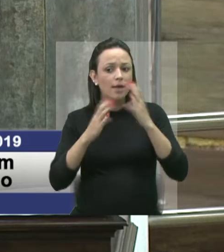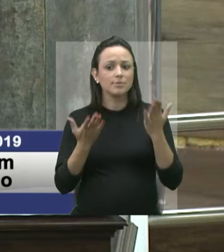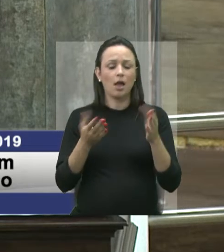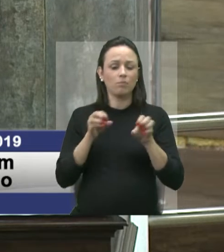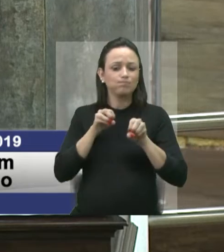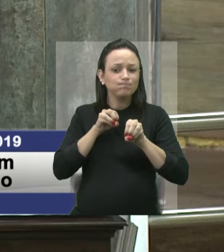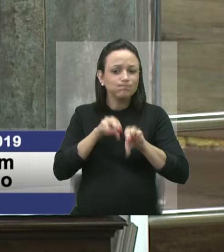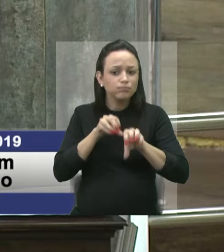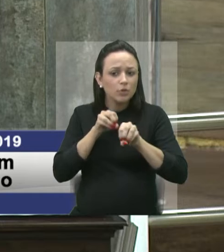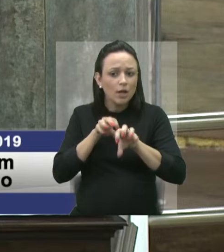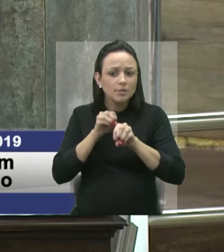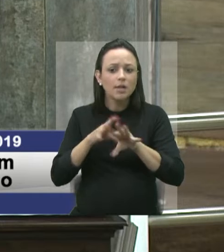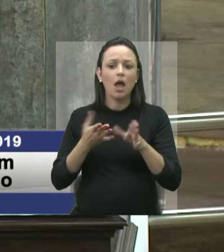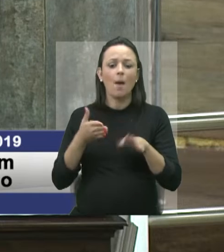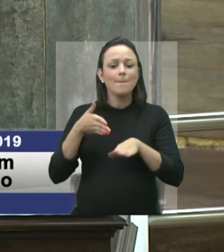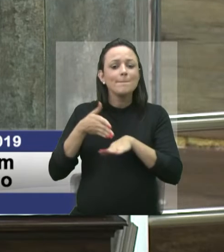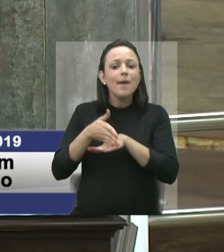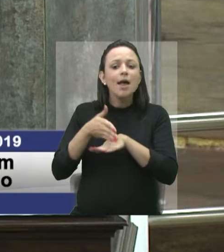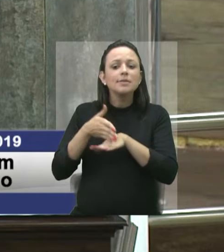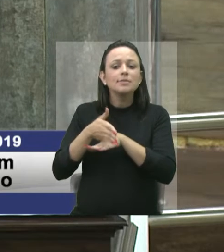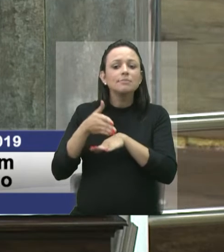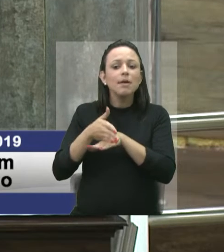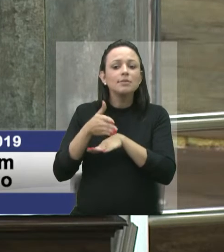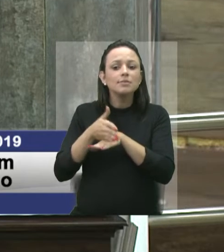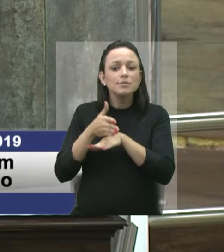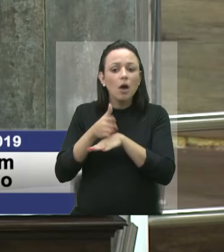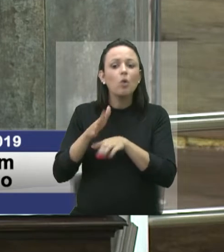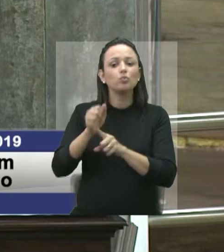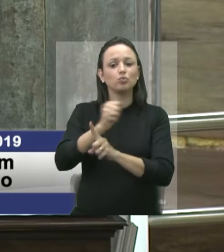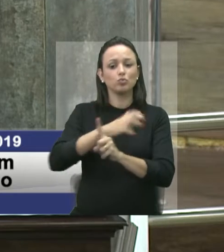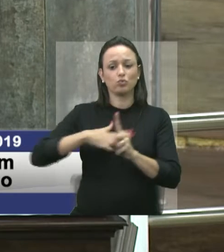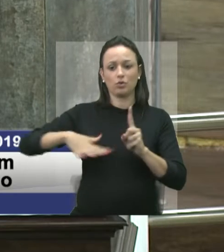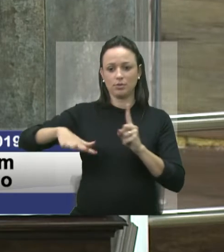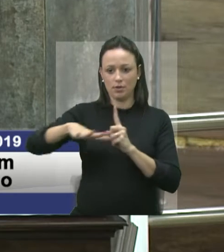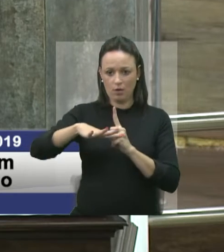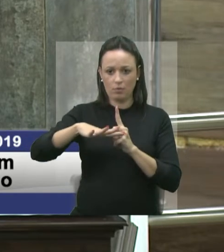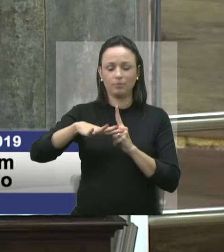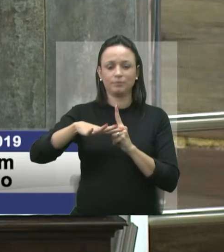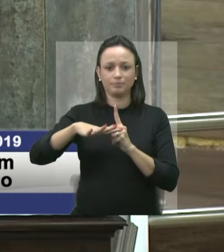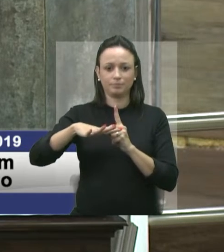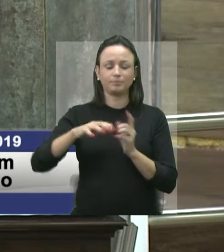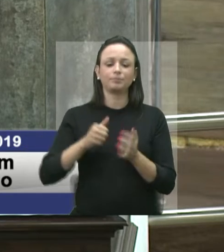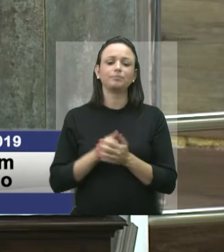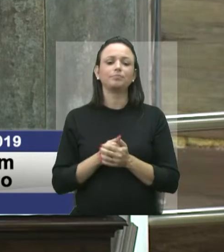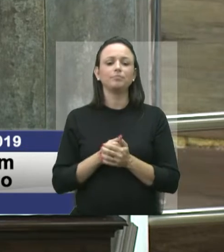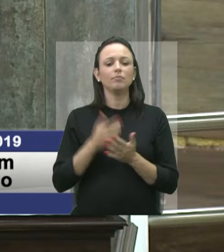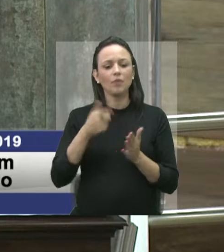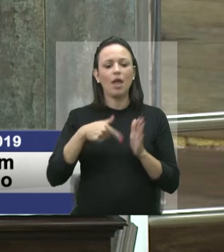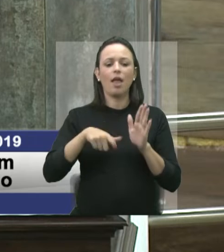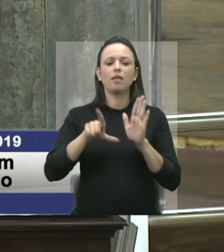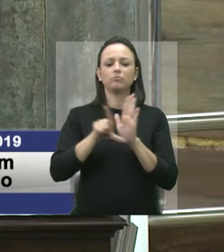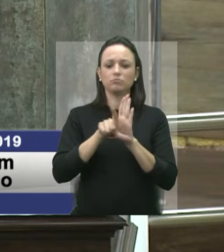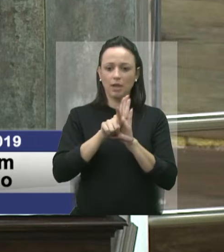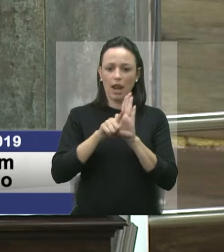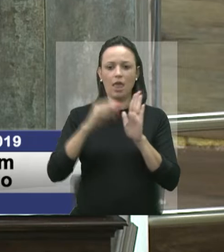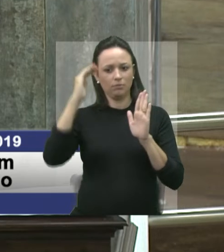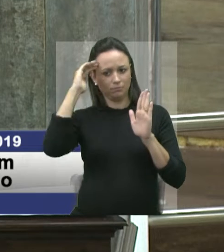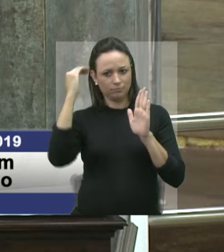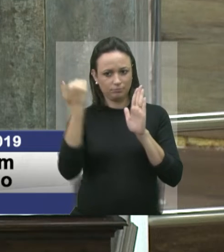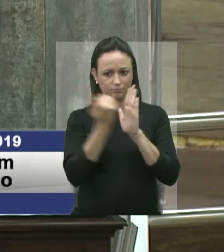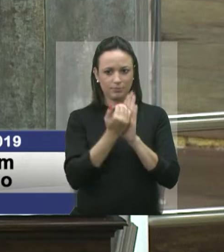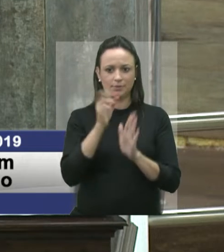e participação social. Com o objetivo de atender os requisitos da Lei Municipal número